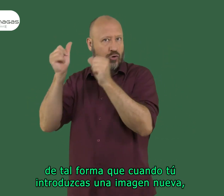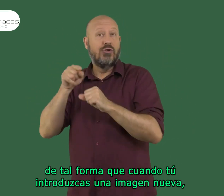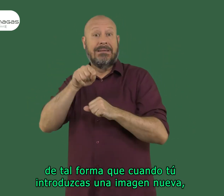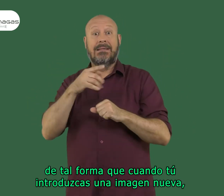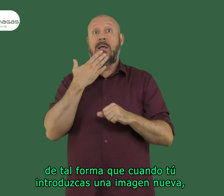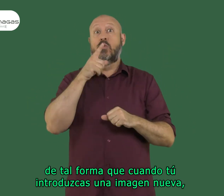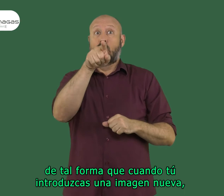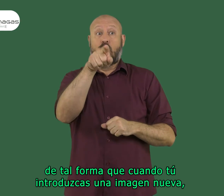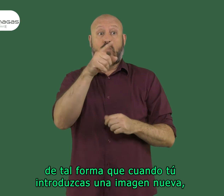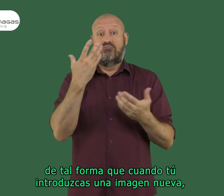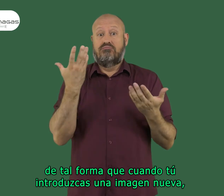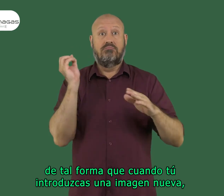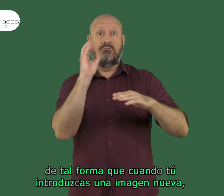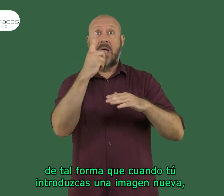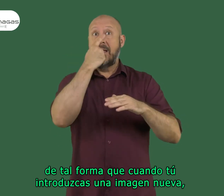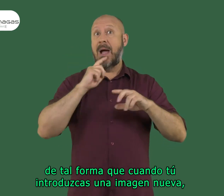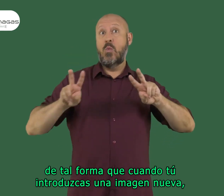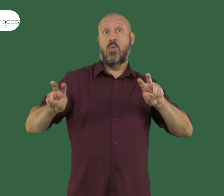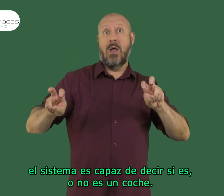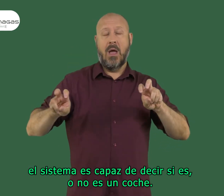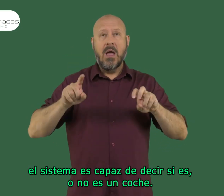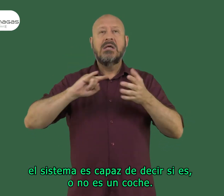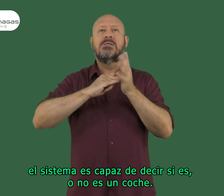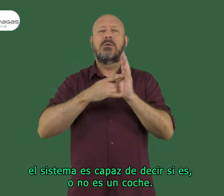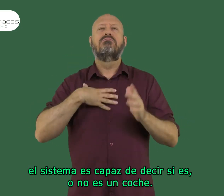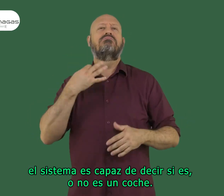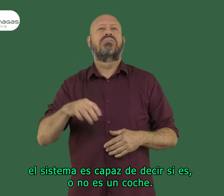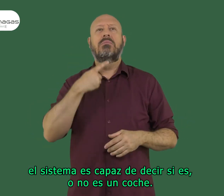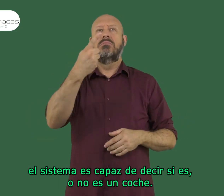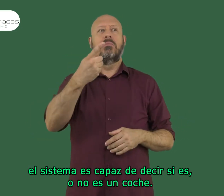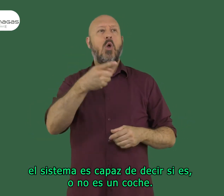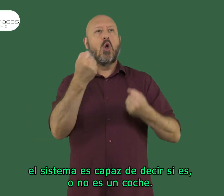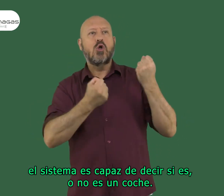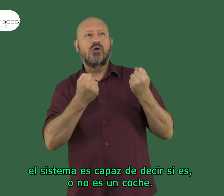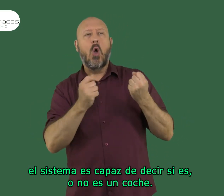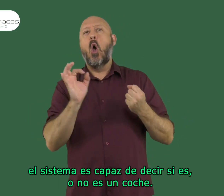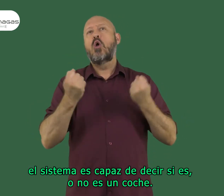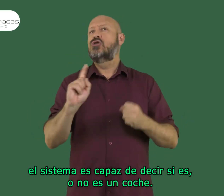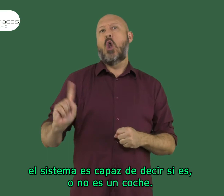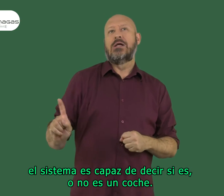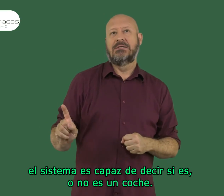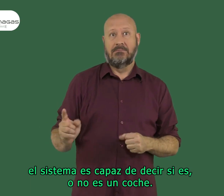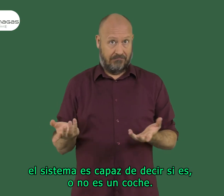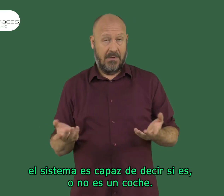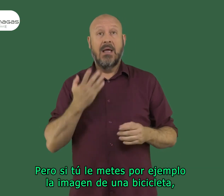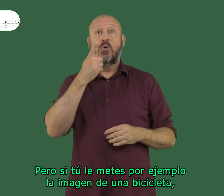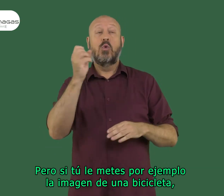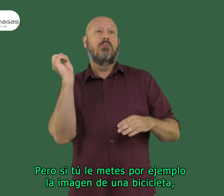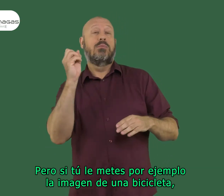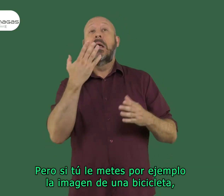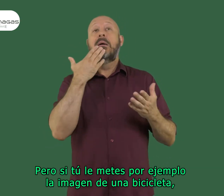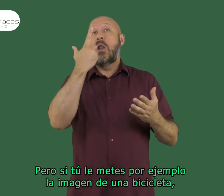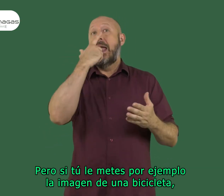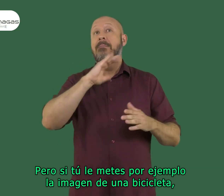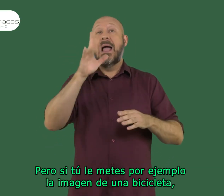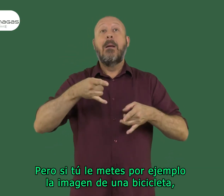de tal forma que cuando tú introduzcas una imagen nueva, el sistema es capaz de decir si es un coche o no es un coche. Pero si tú le metes, por